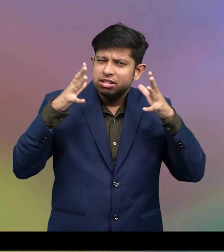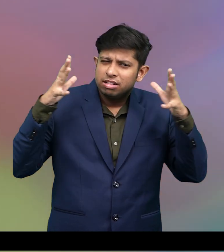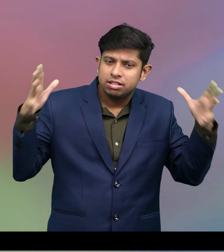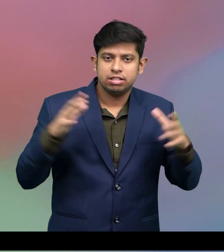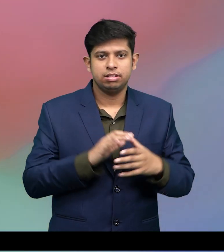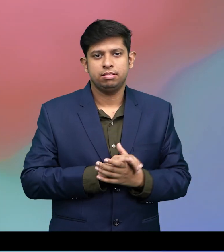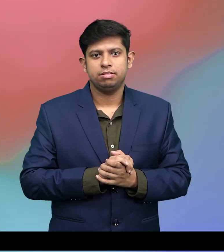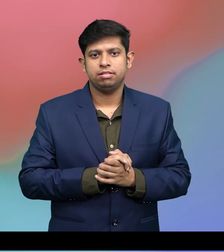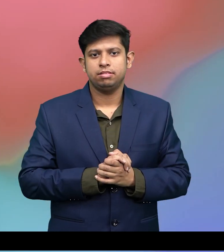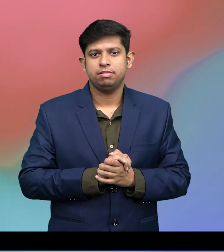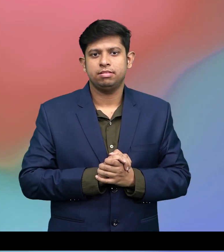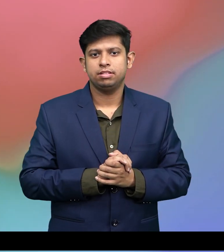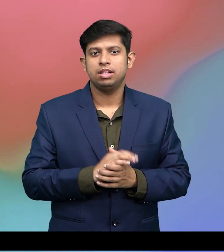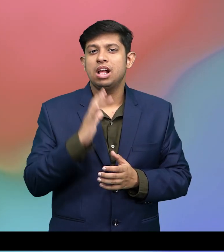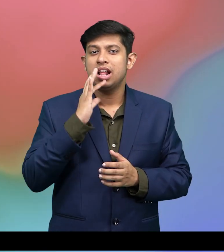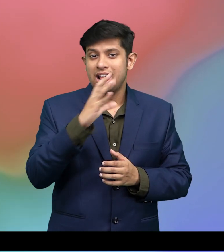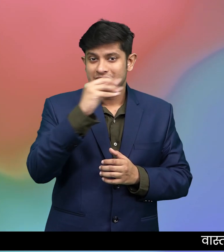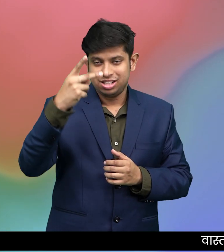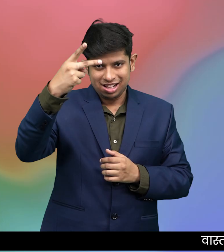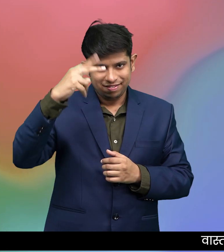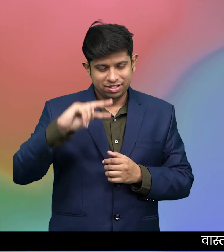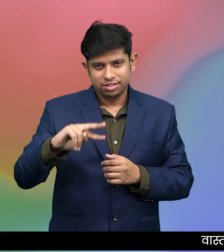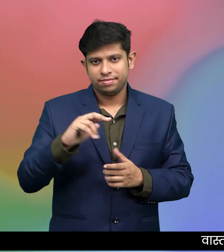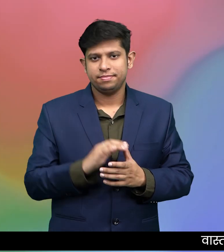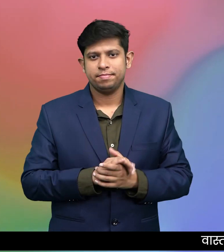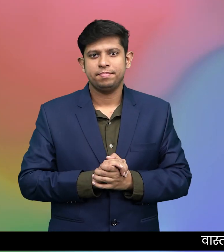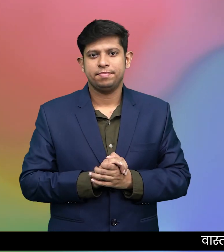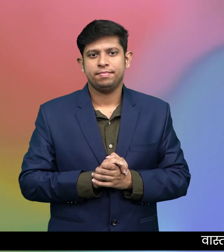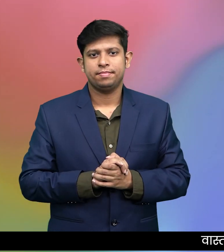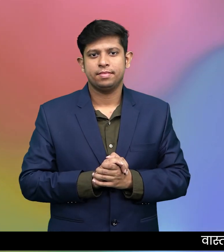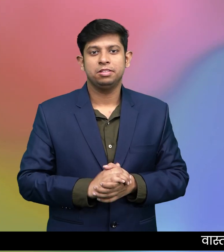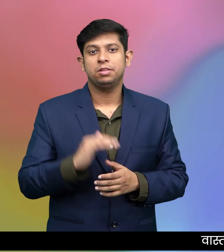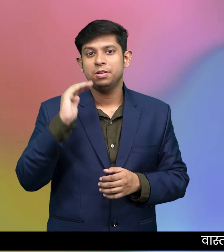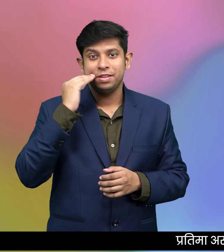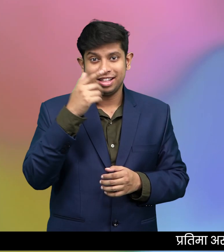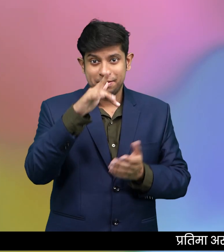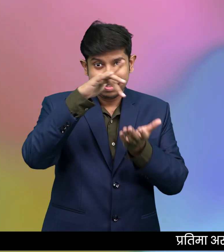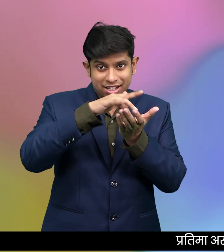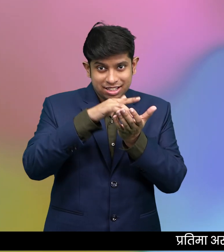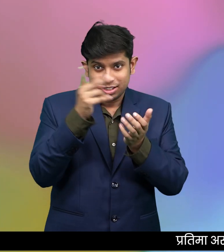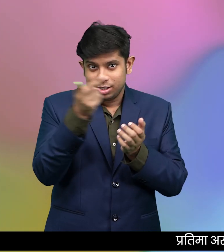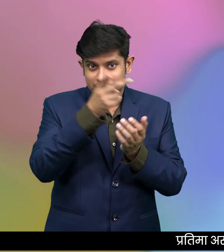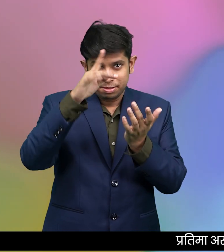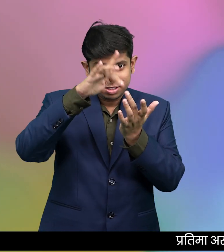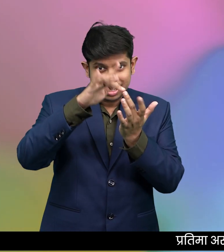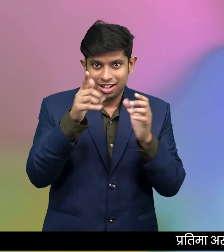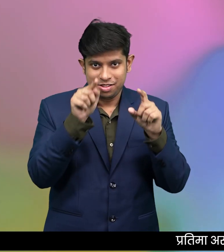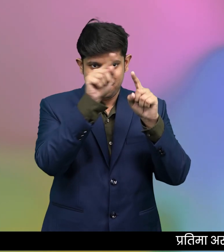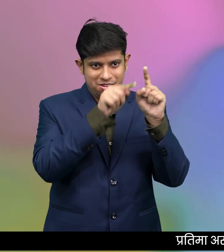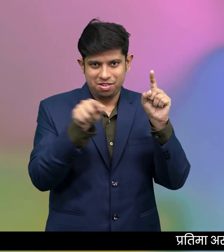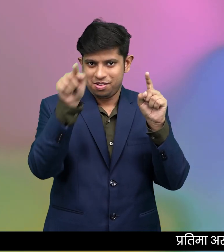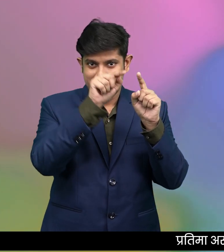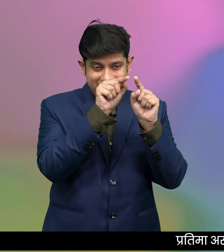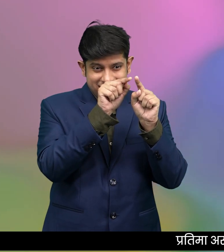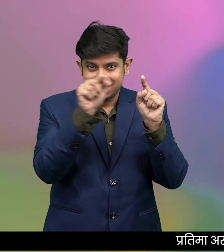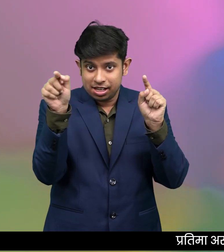Highly अत्यंत large, मोठी, real and वास्तविक आणि inverted. उलटी, When the प्रतिमा point is असीम अंतरावर located तयार होते.